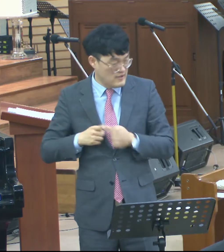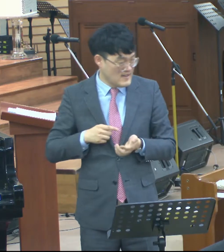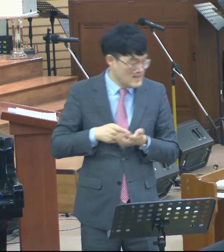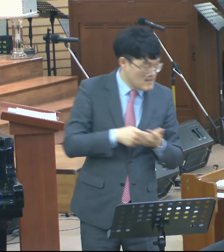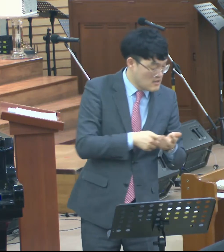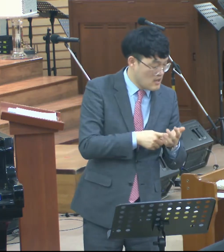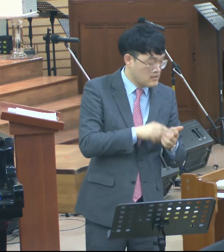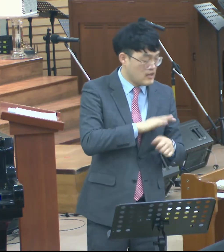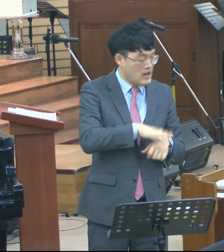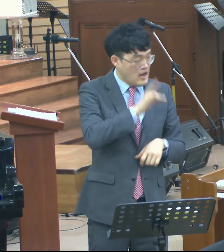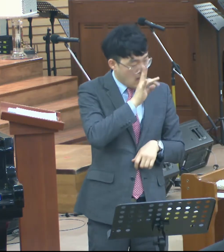있어요.